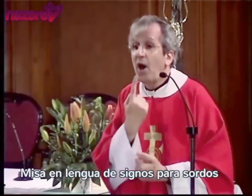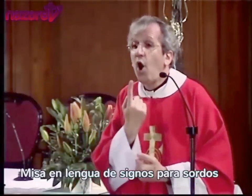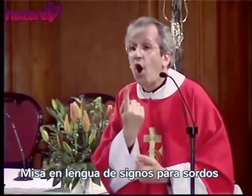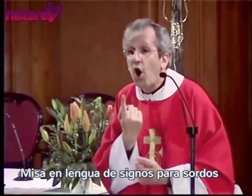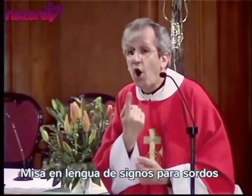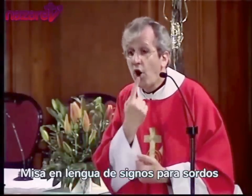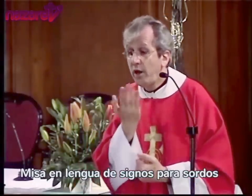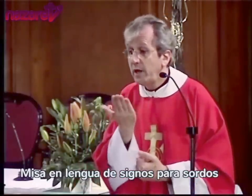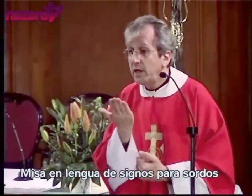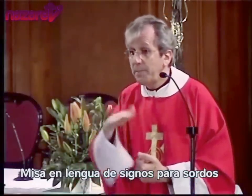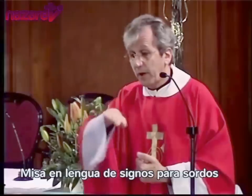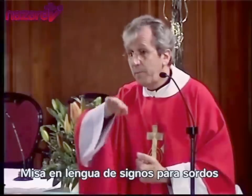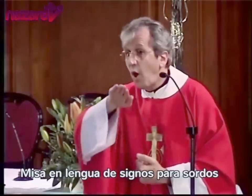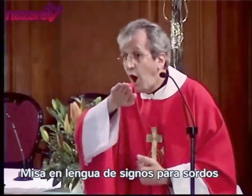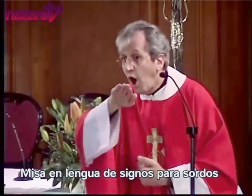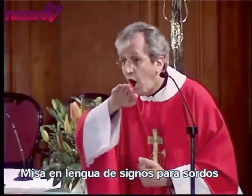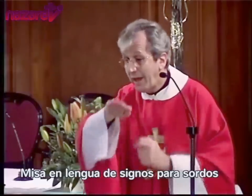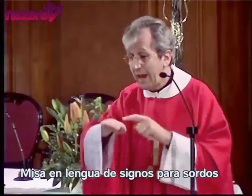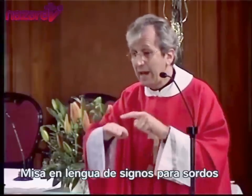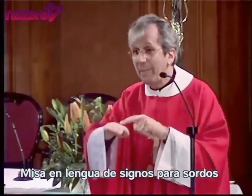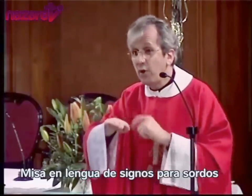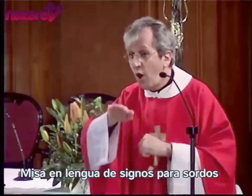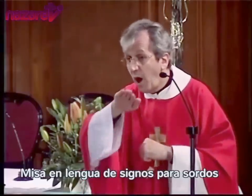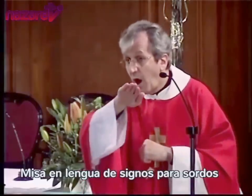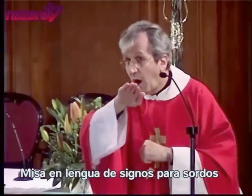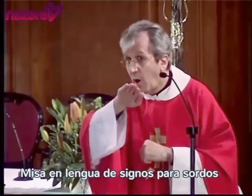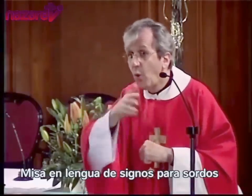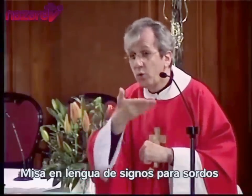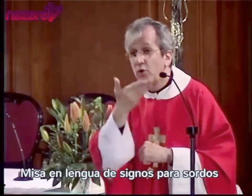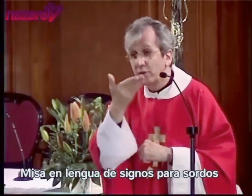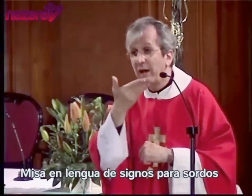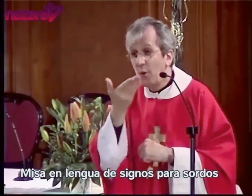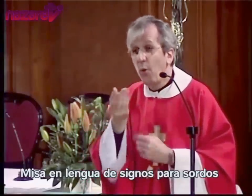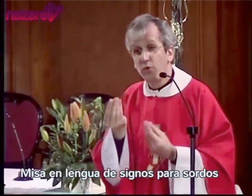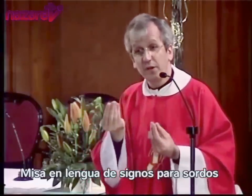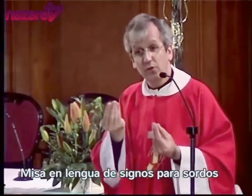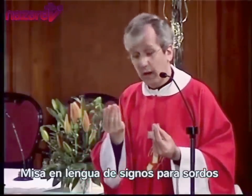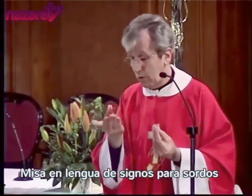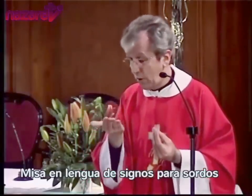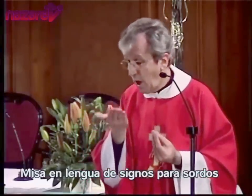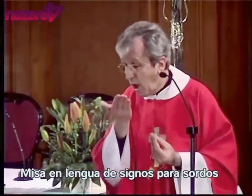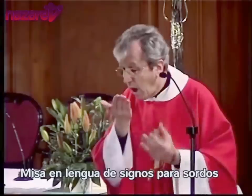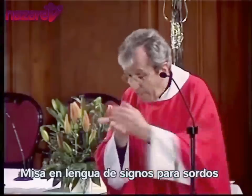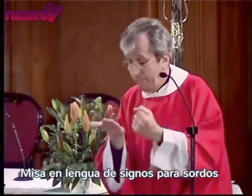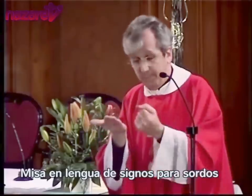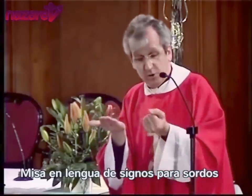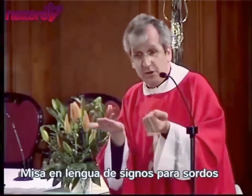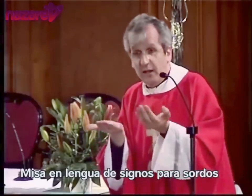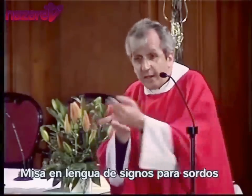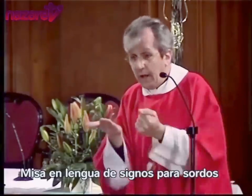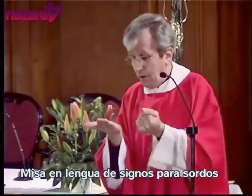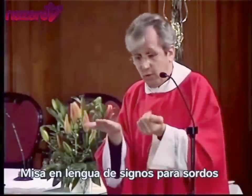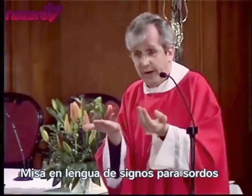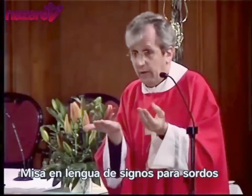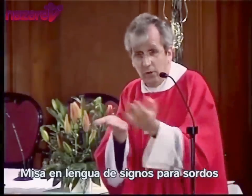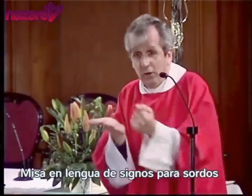soplad. Y, por ejemplo, en la mano uno nota un cierto calor, pero si